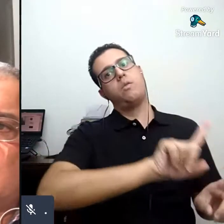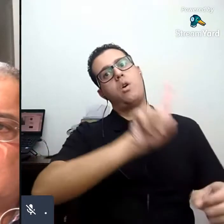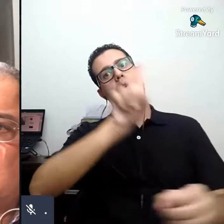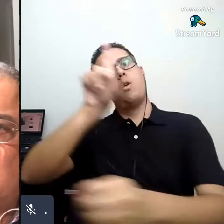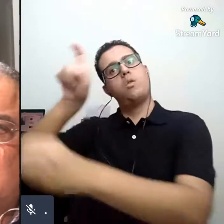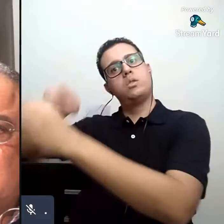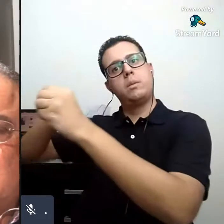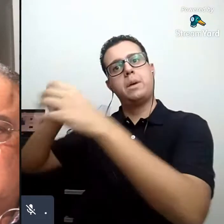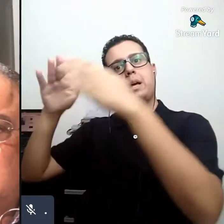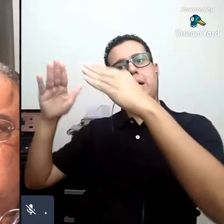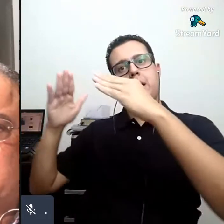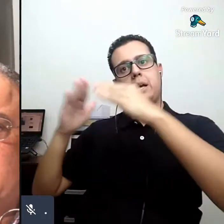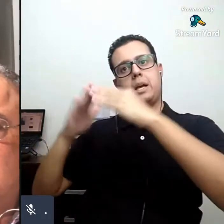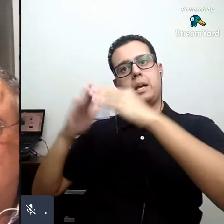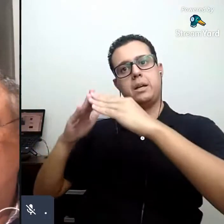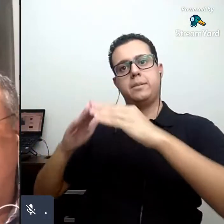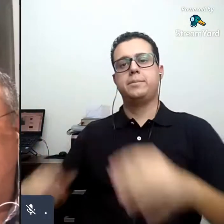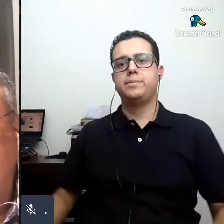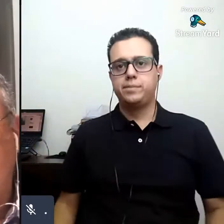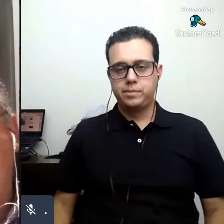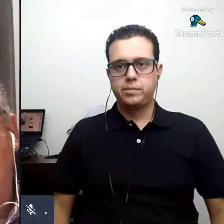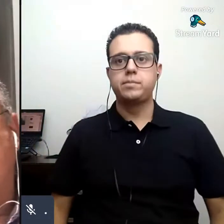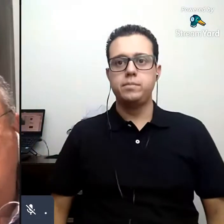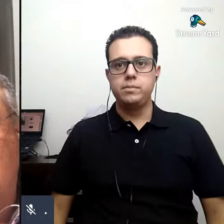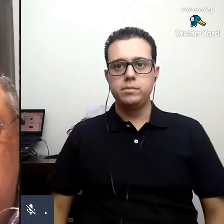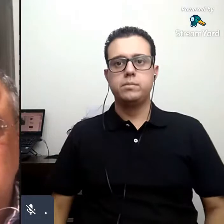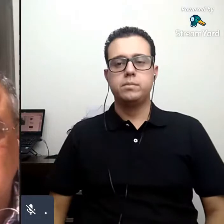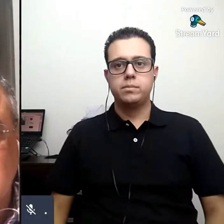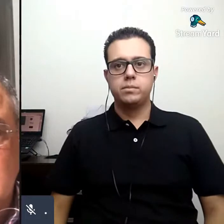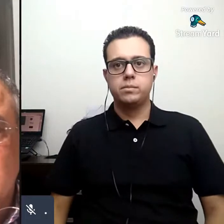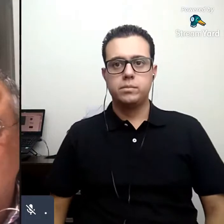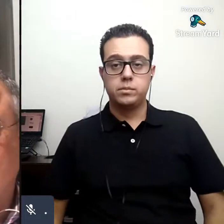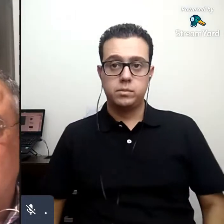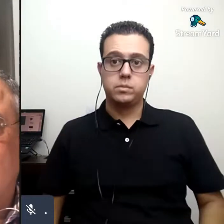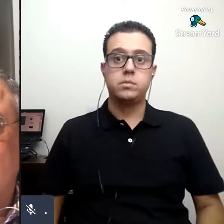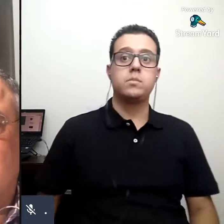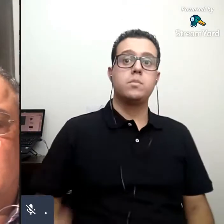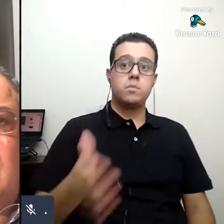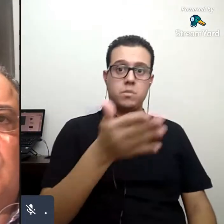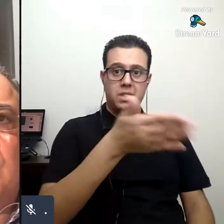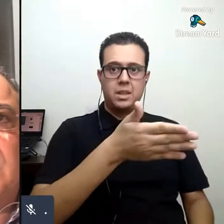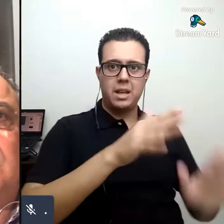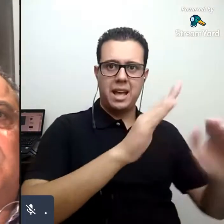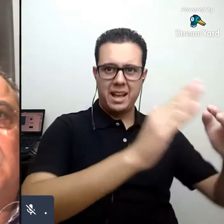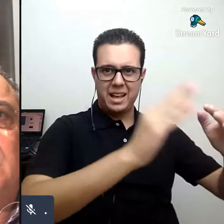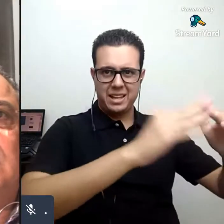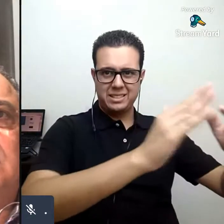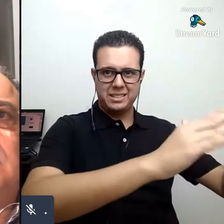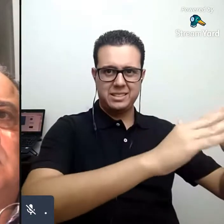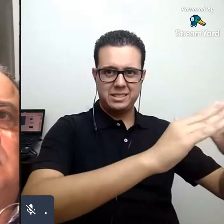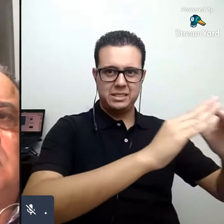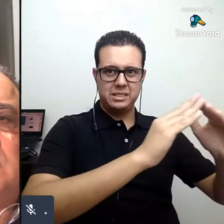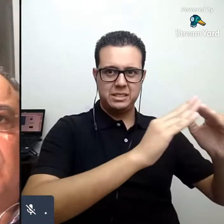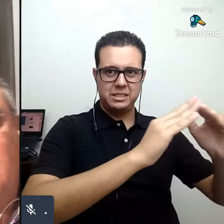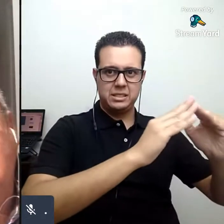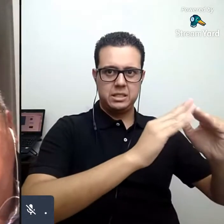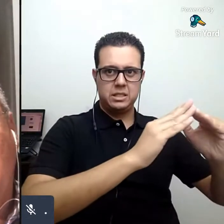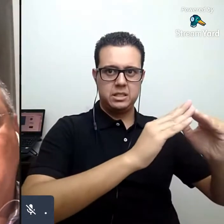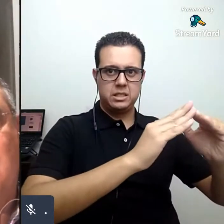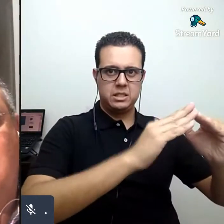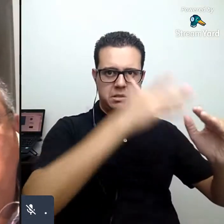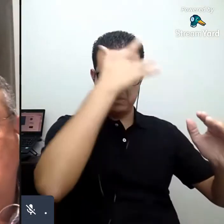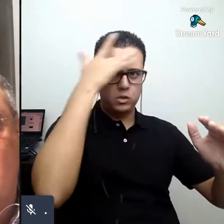Os seus serventes, os seus servos da casa, quando viram a cura do menino,